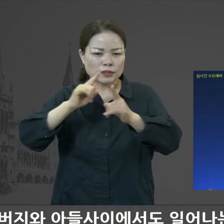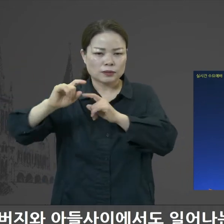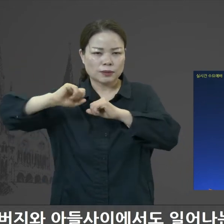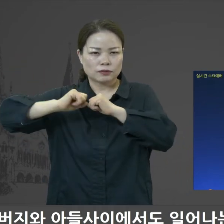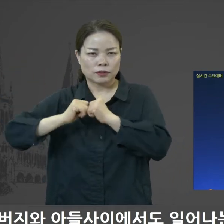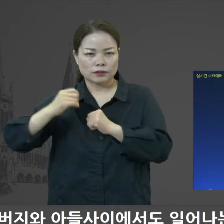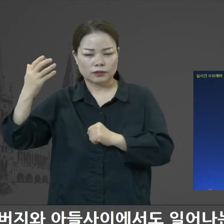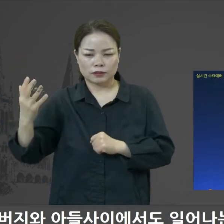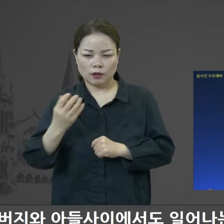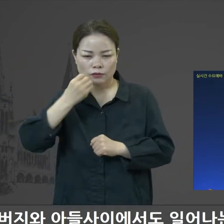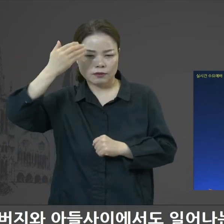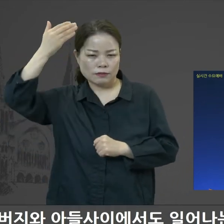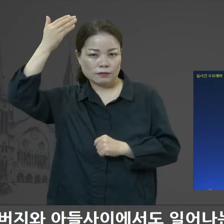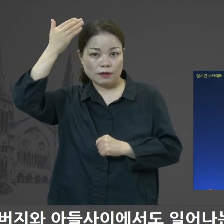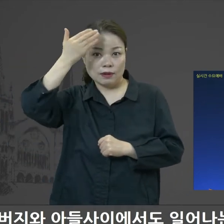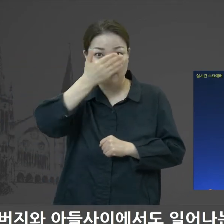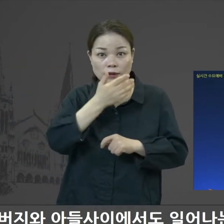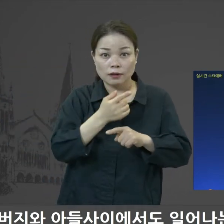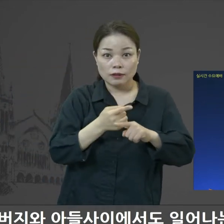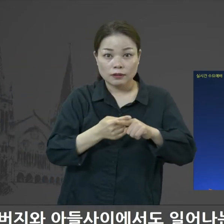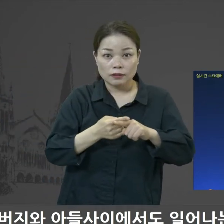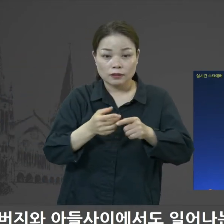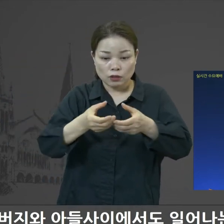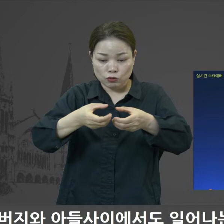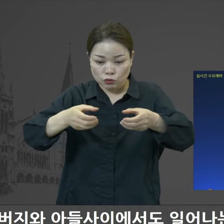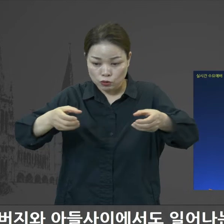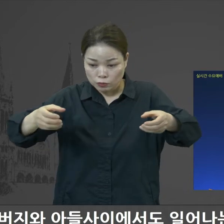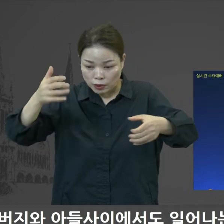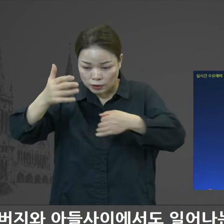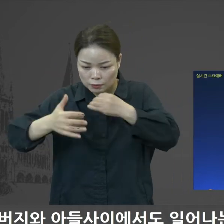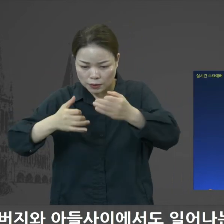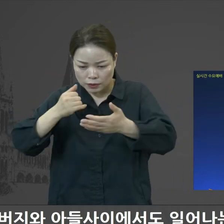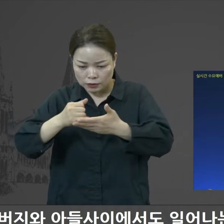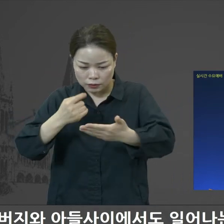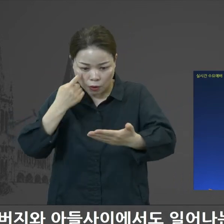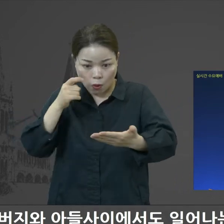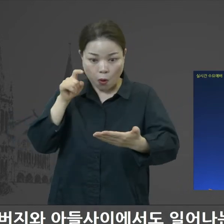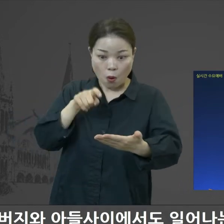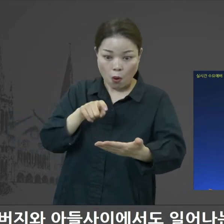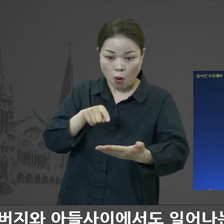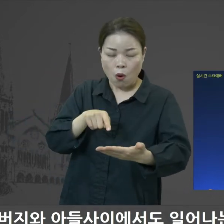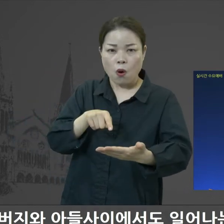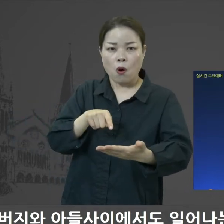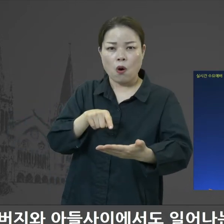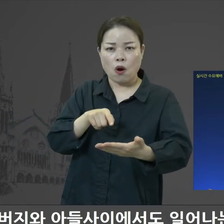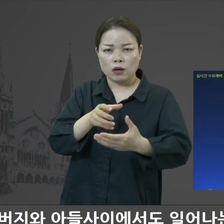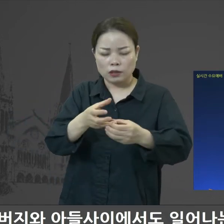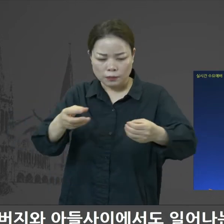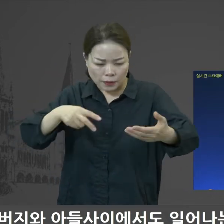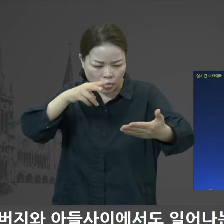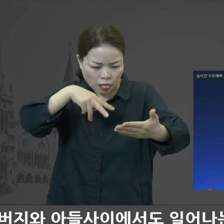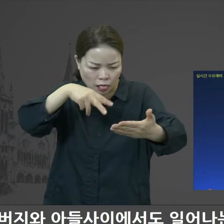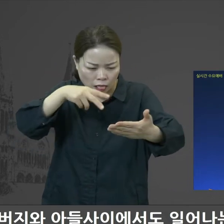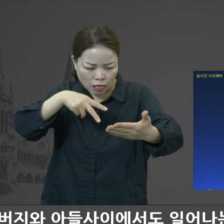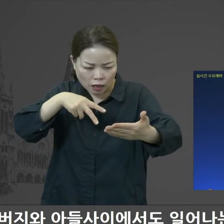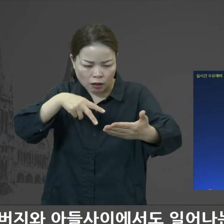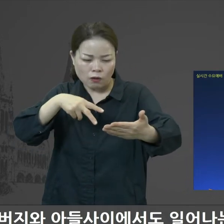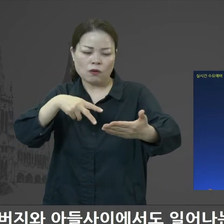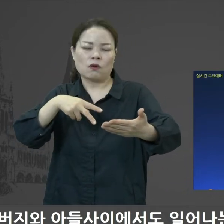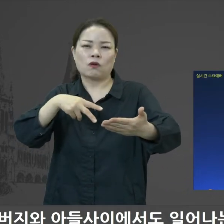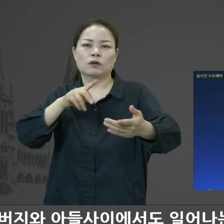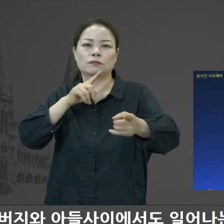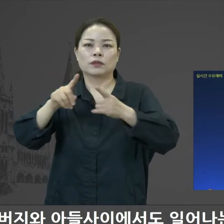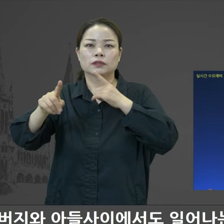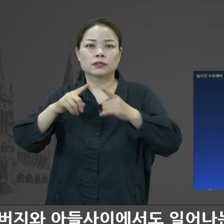성전을 깨끗이 청결하다가 두루마리인 하나님의 말씀을 발견합니다. 그리고 그 말씀을 읽어주었고